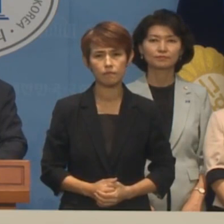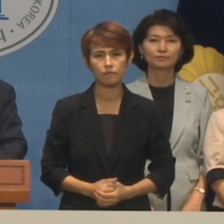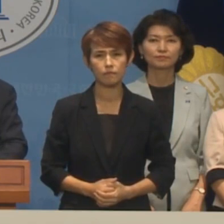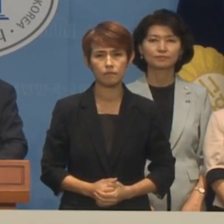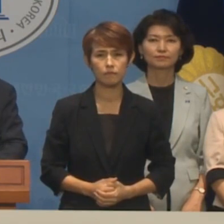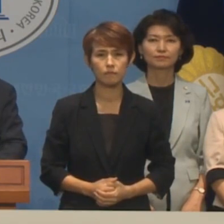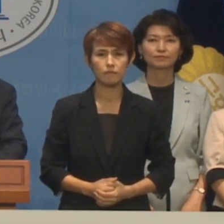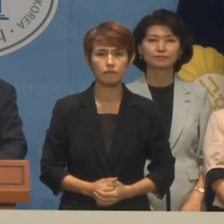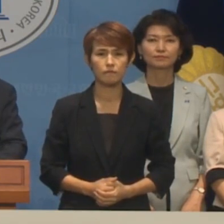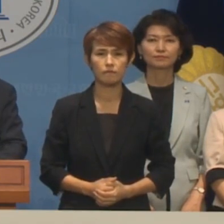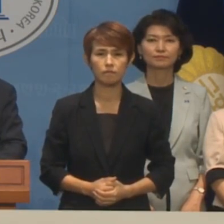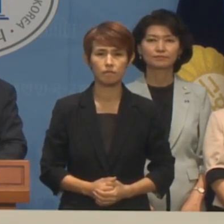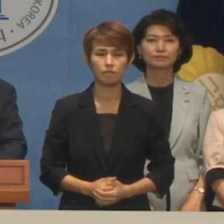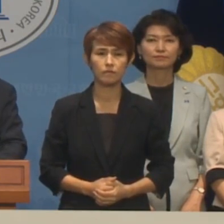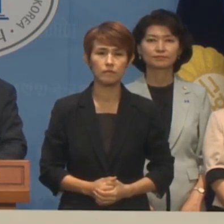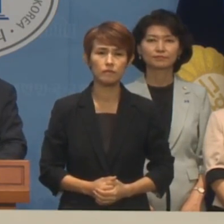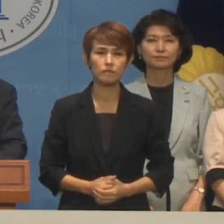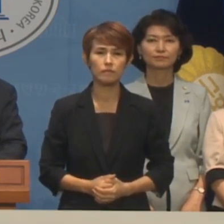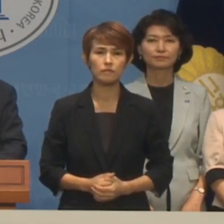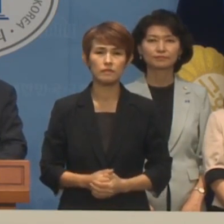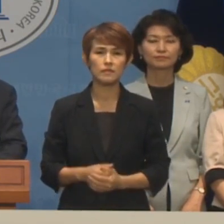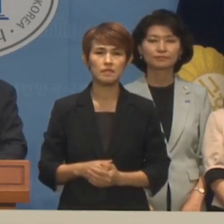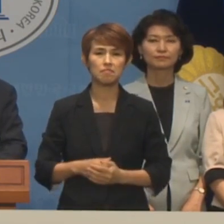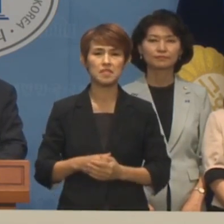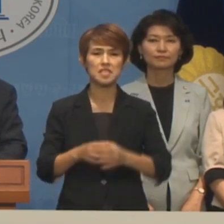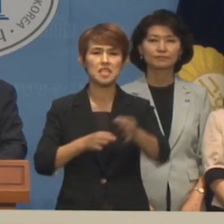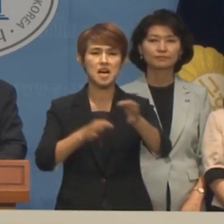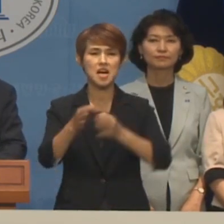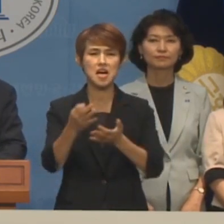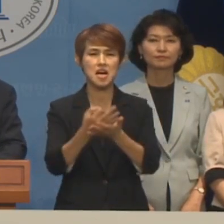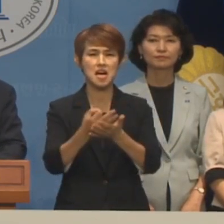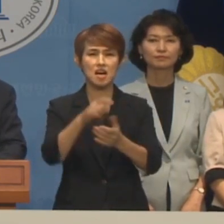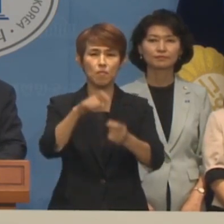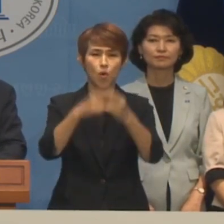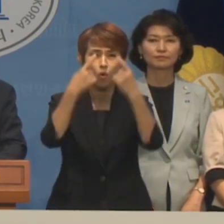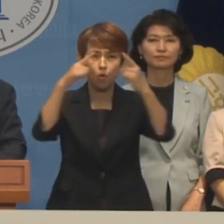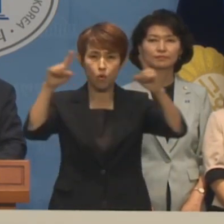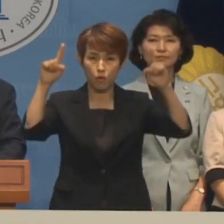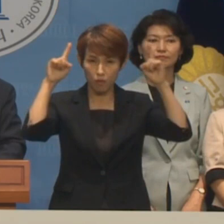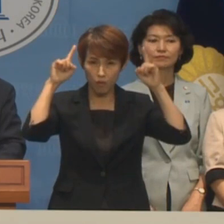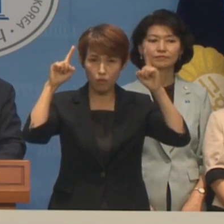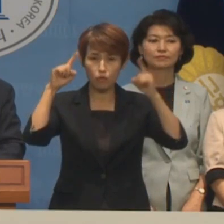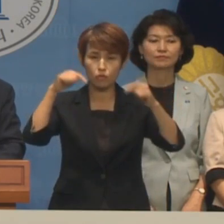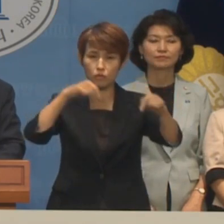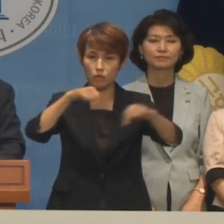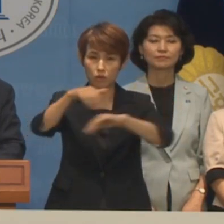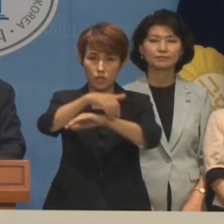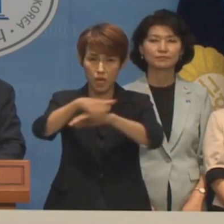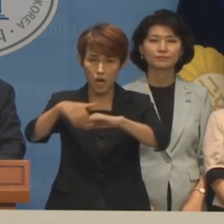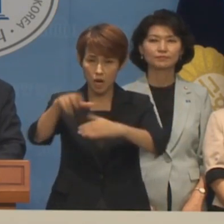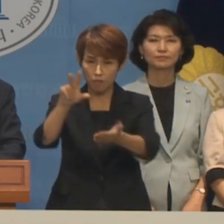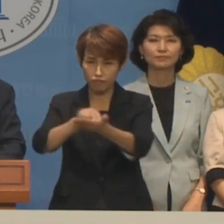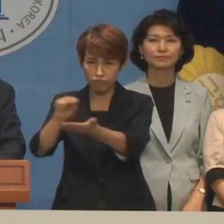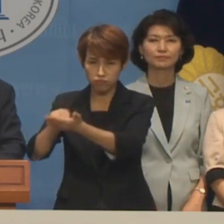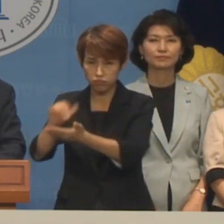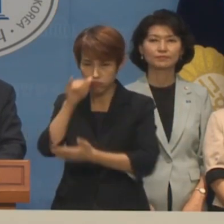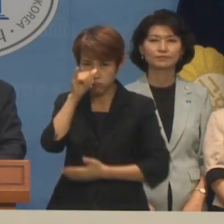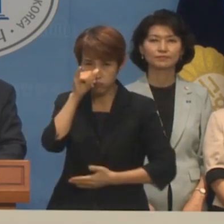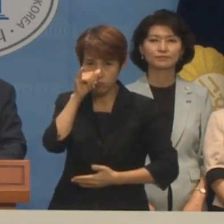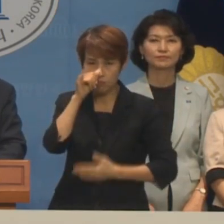무차별적으로 쏟아내고 폭주하는 시장 만능주의적 고등교육 항폐화 정책은 이해 당사자들의